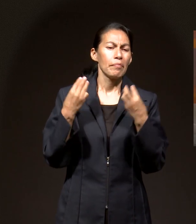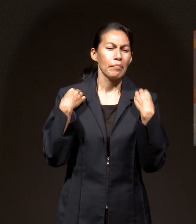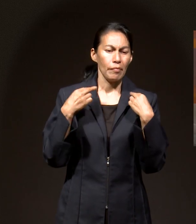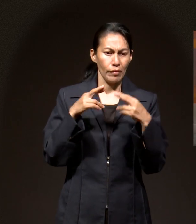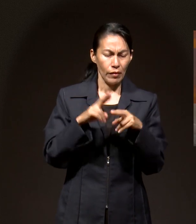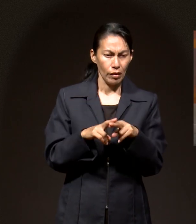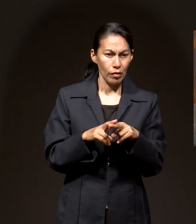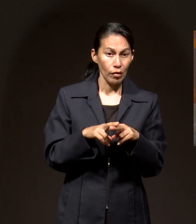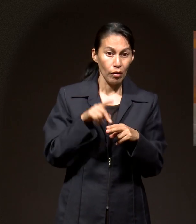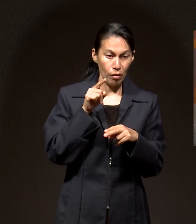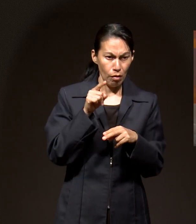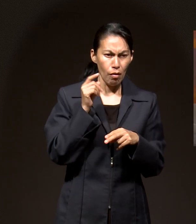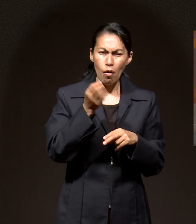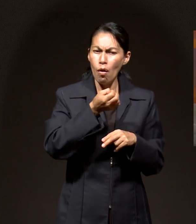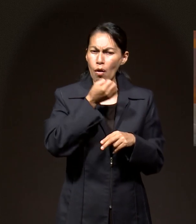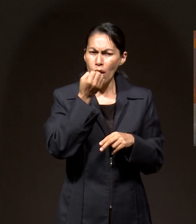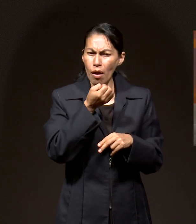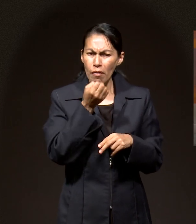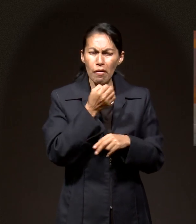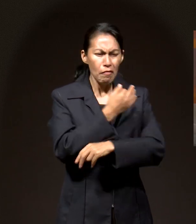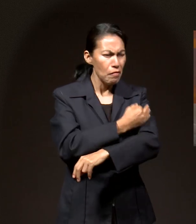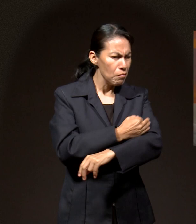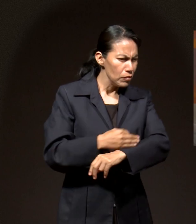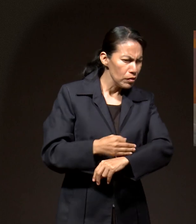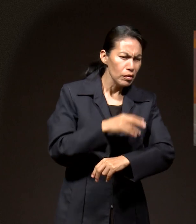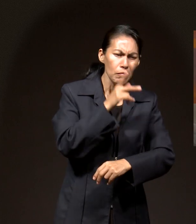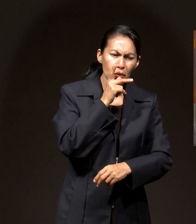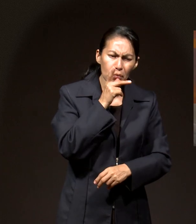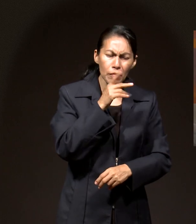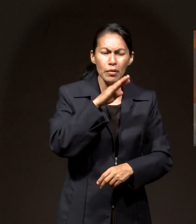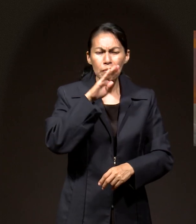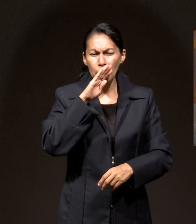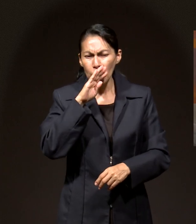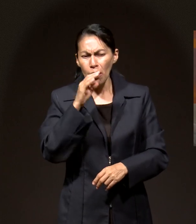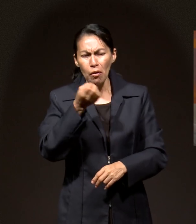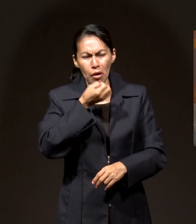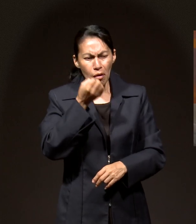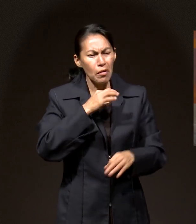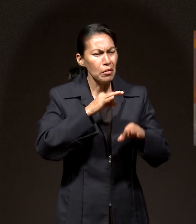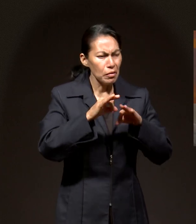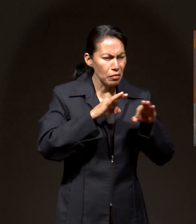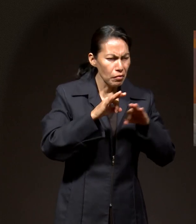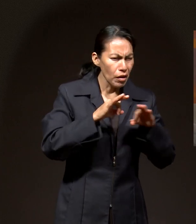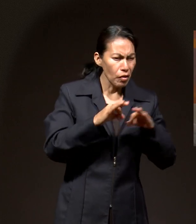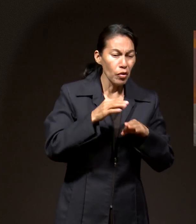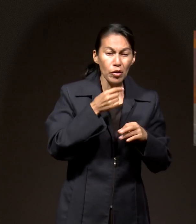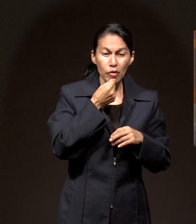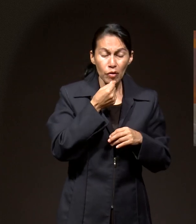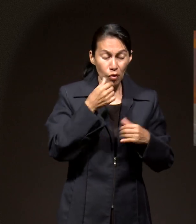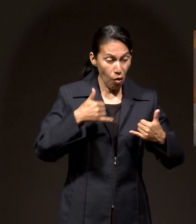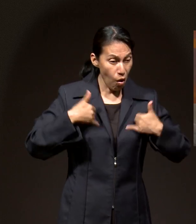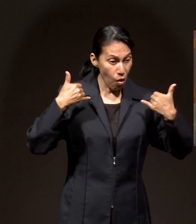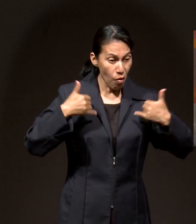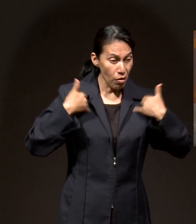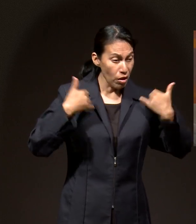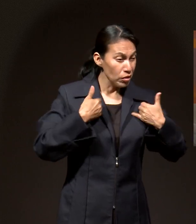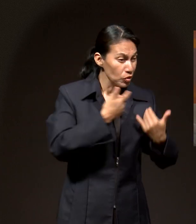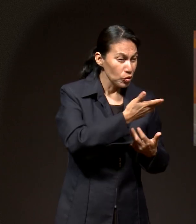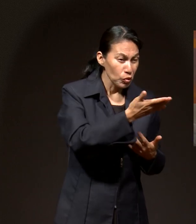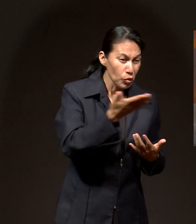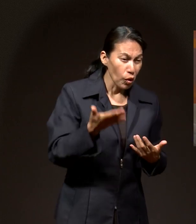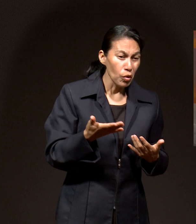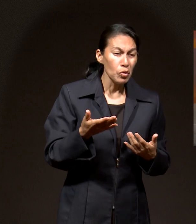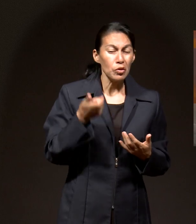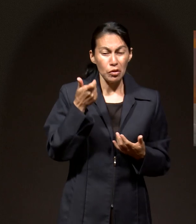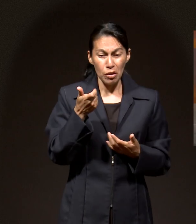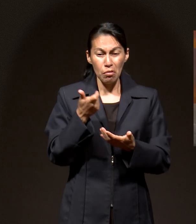de nuestros padres, que puedan tener trabajo, que los muchachos que están aquí estudiando puedan también tener el trabajo, los recursos. Es